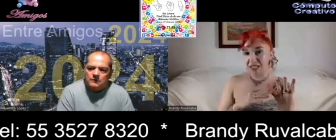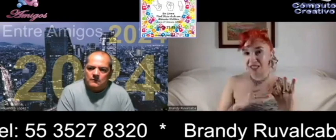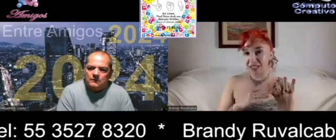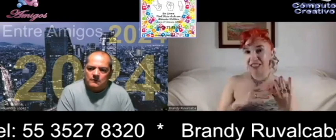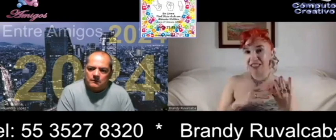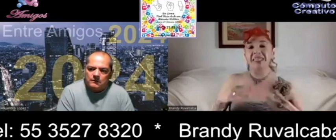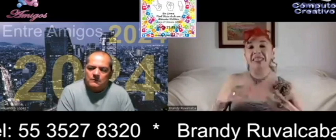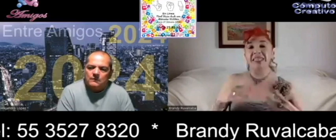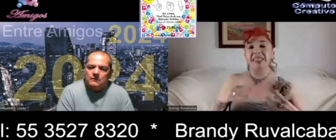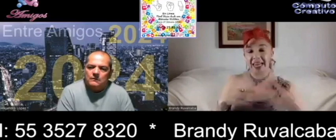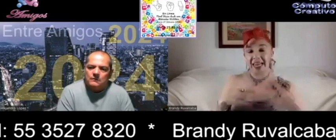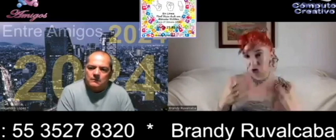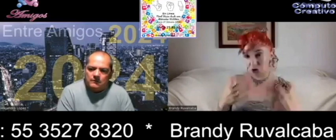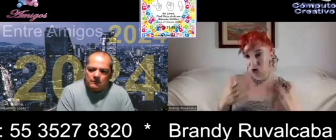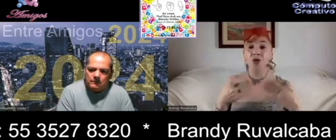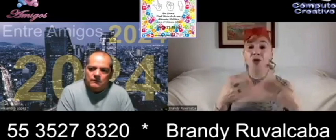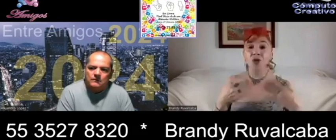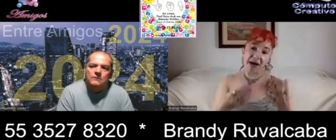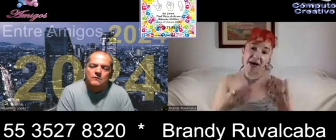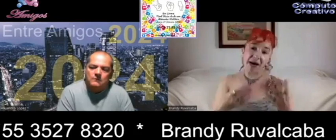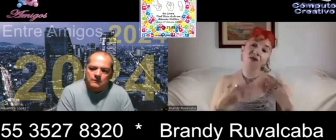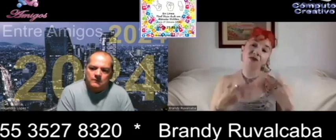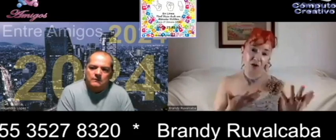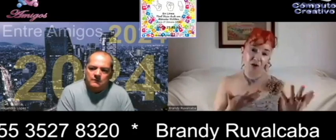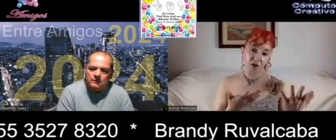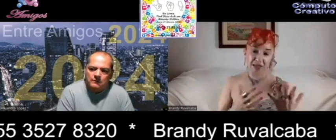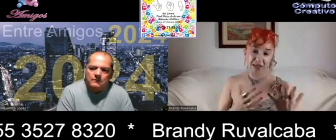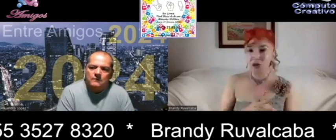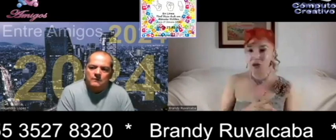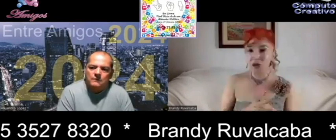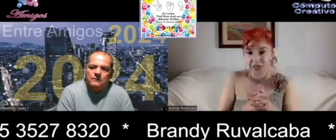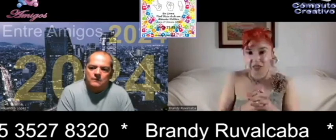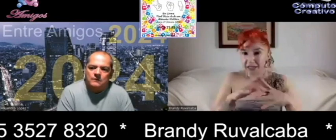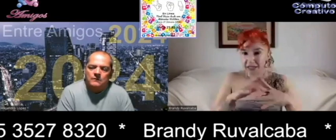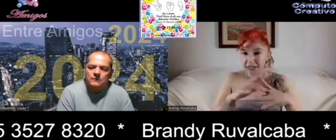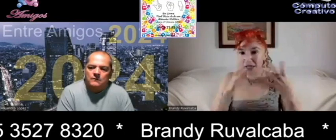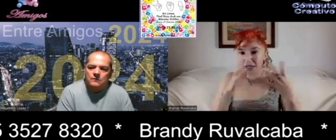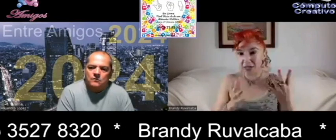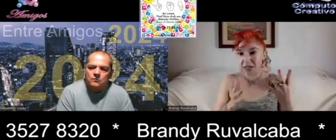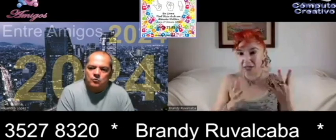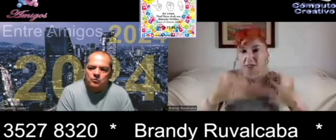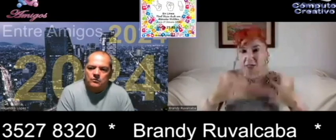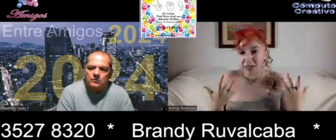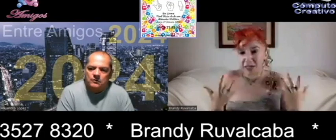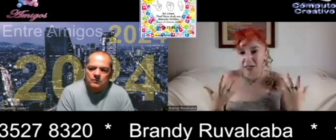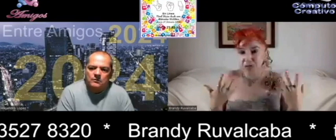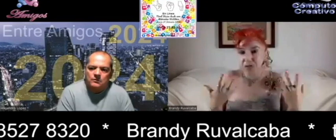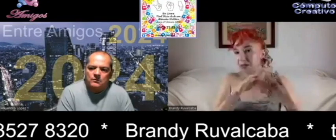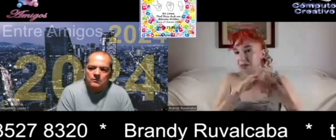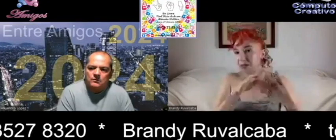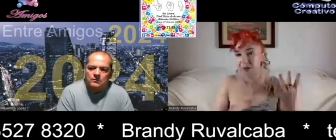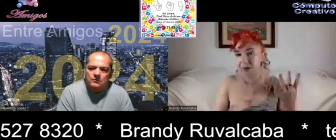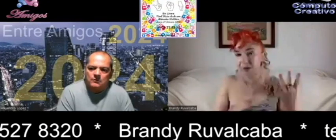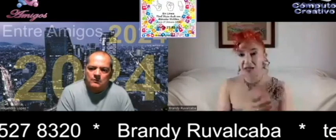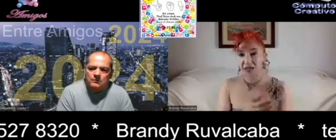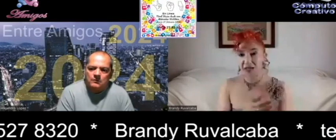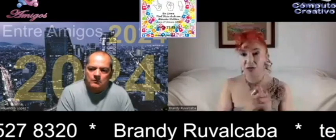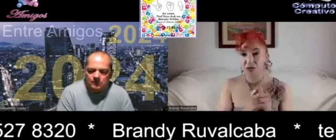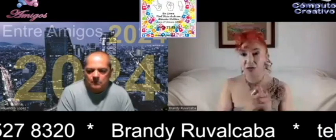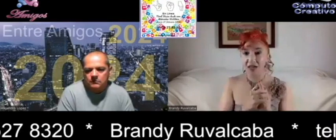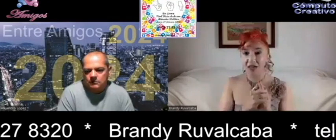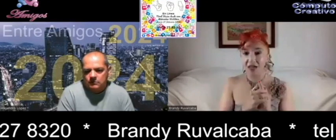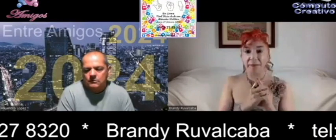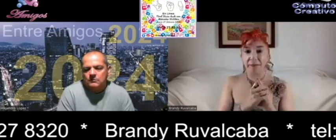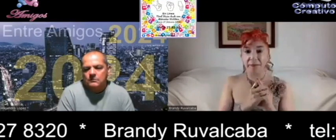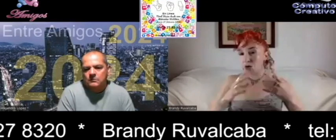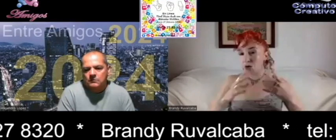de señas de la región o del país donde te encuentres. Digo, puedes aprender otras más, ¿no? Como en mi caso, o sea, yo no me limité a aprender nada más